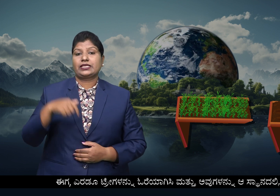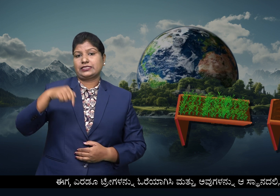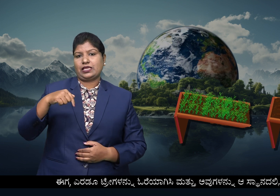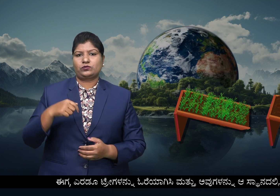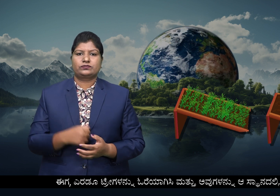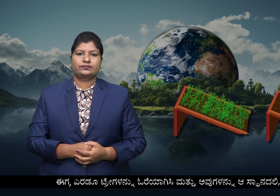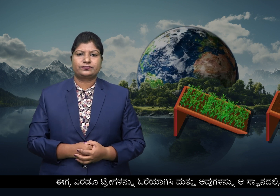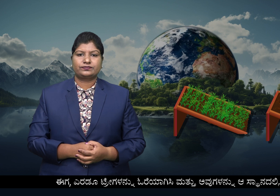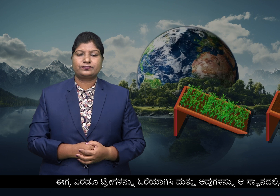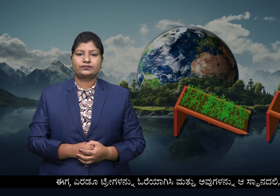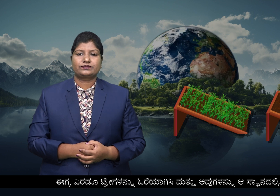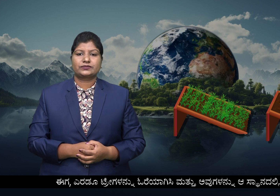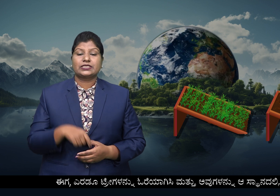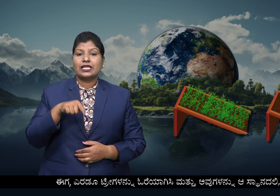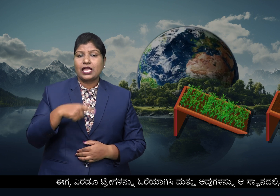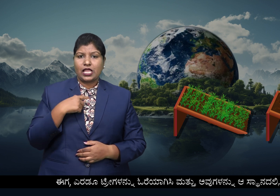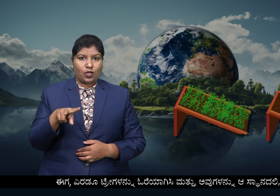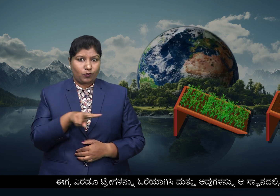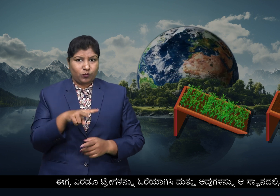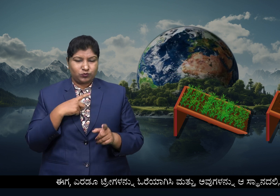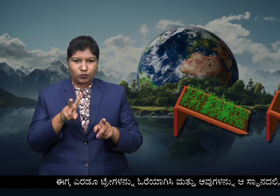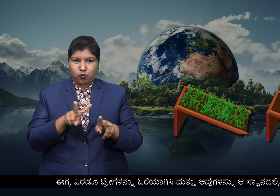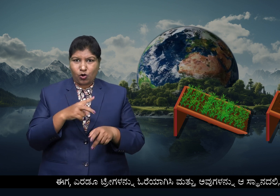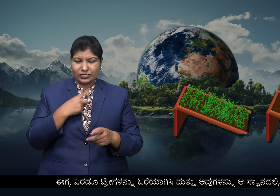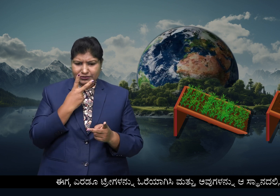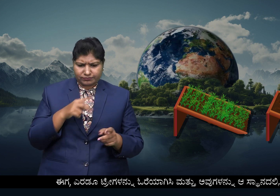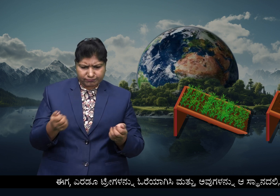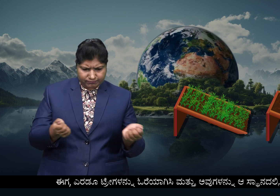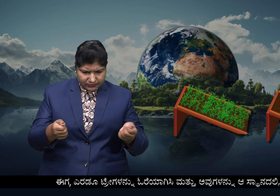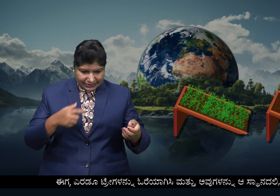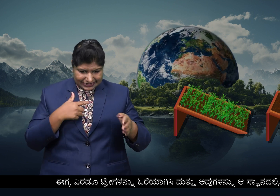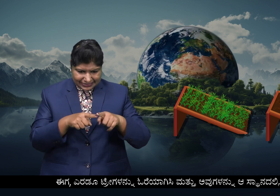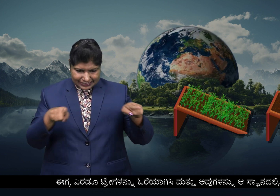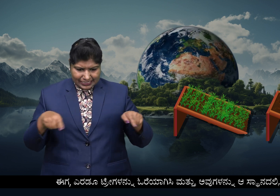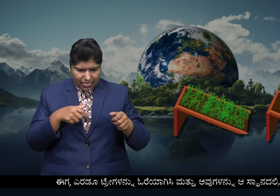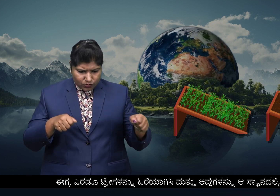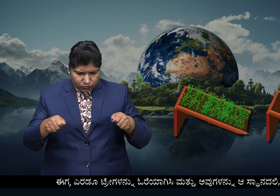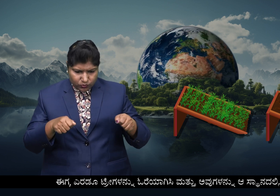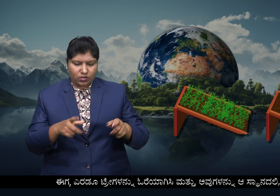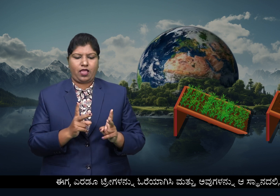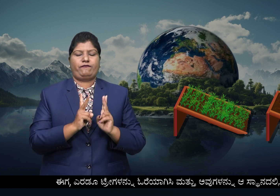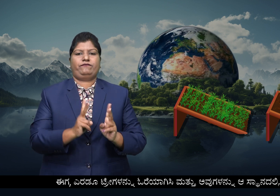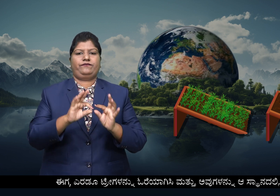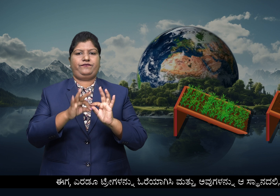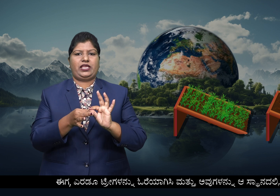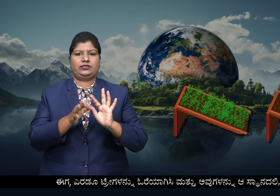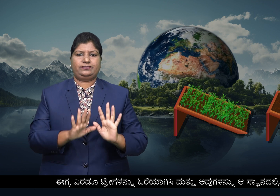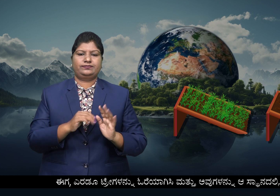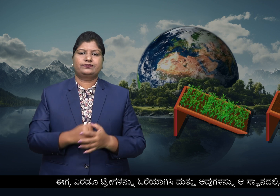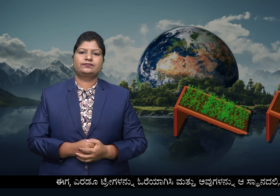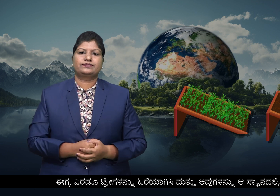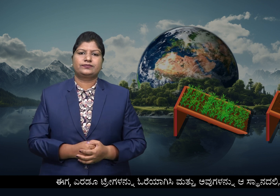ಈಗ 2 ಟ್ರೇಗಳನ್ನು ಓರೆಯಾಗಿಸಿ ಮತ್ತು ಅವುಗಳನ್ನು ಆ ಸ್ಥಾನದಲ್ಲಿ ಸರಿಪಡಿಸಿ.